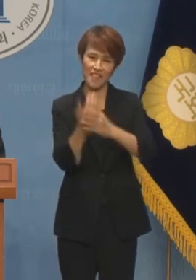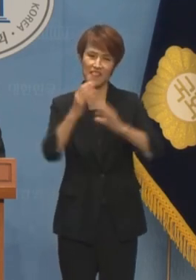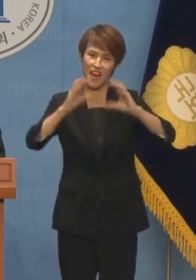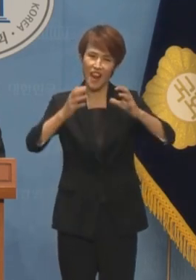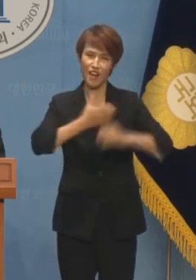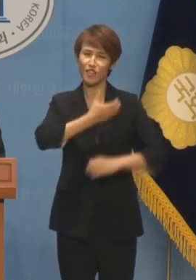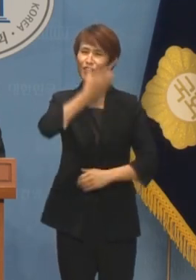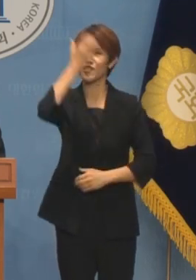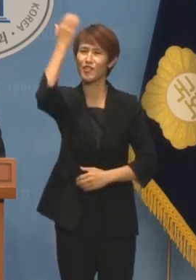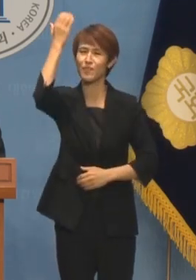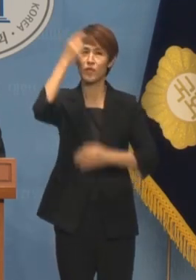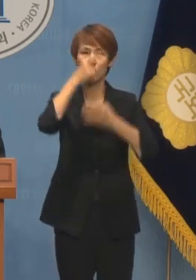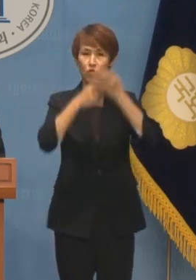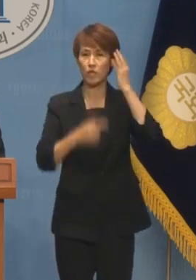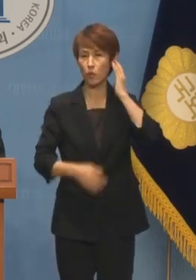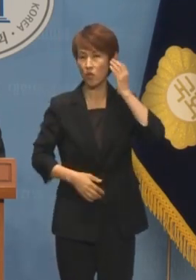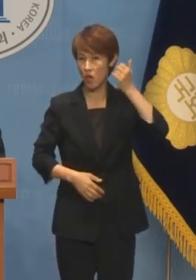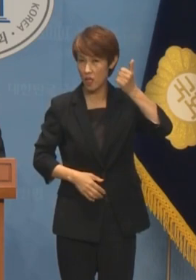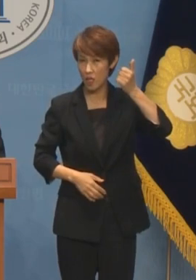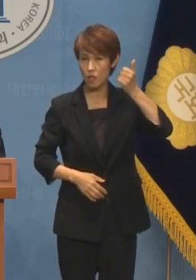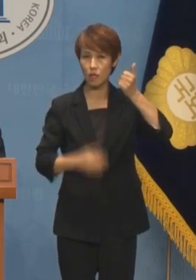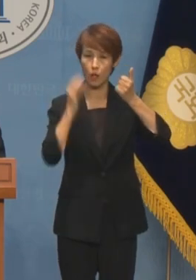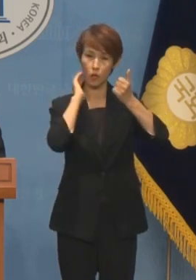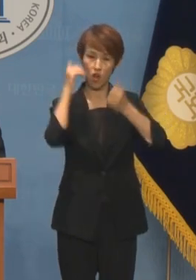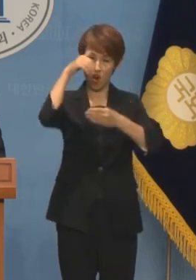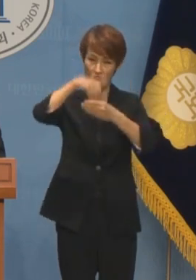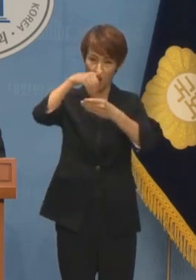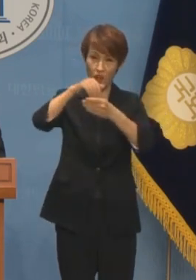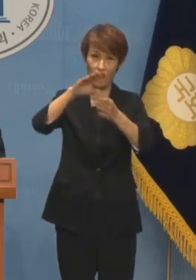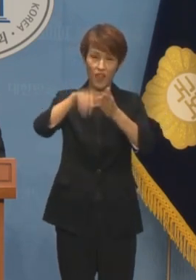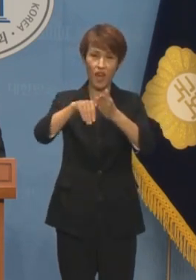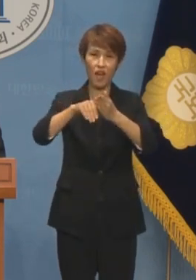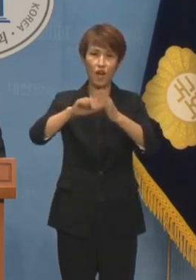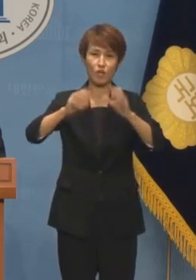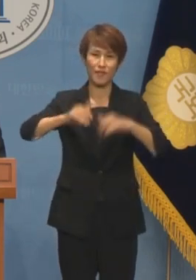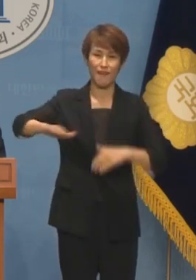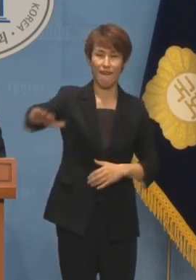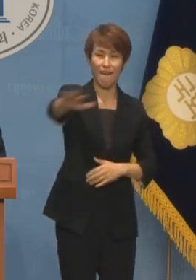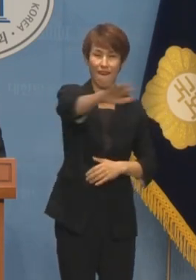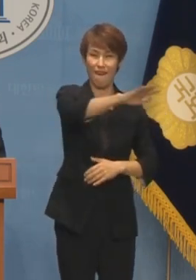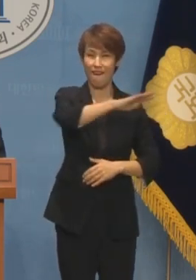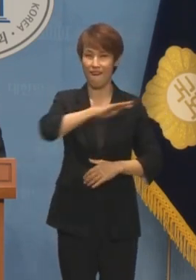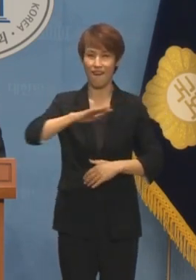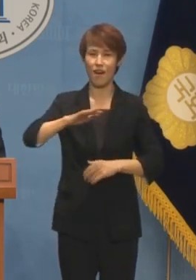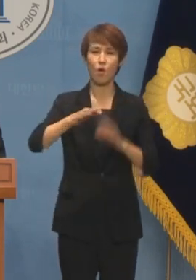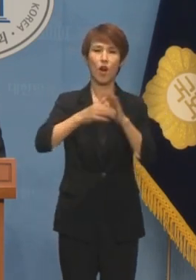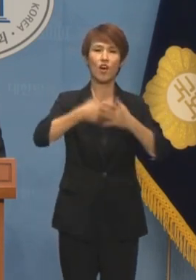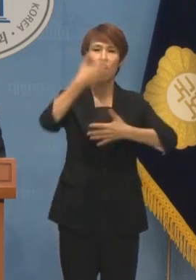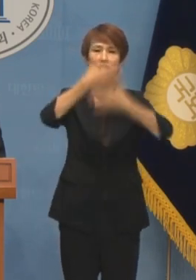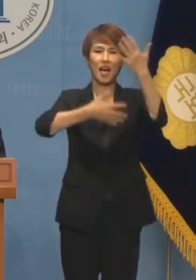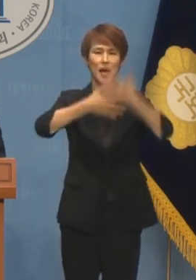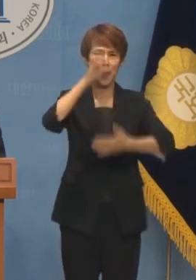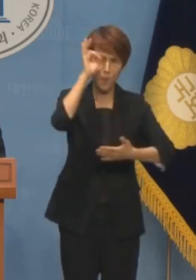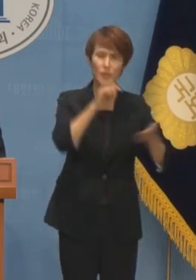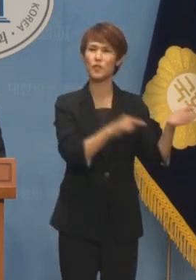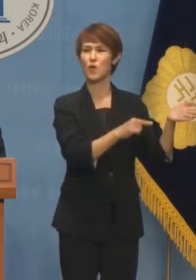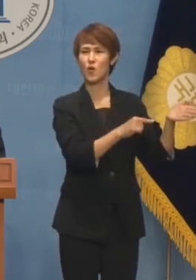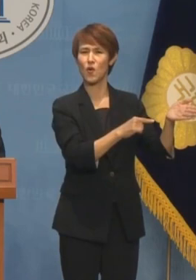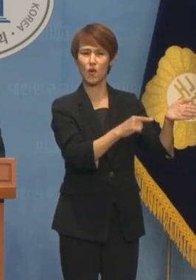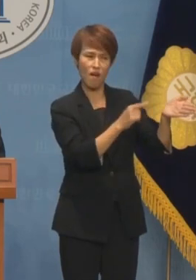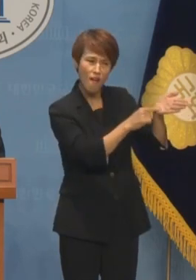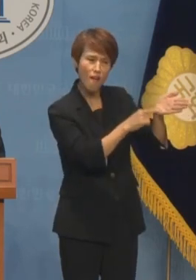윤 대통령이 대선 기간에 전 국민들 앞에서 관련 영상 한번 보십시오. 그런